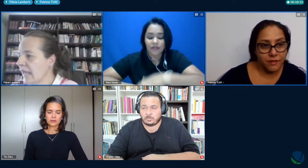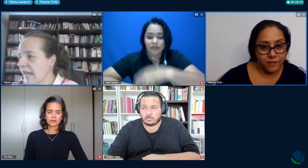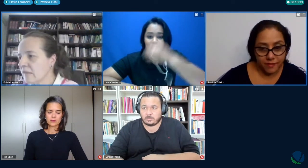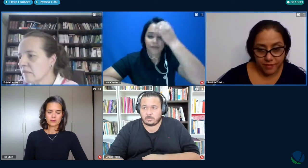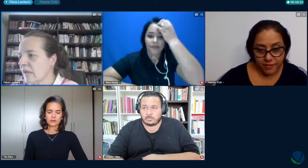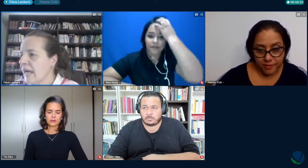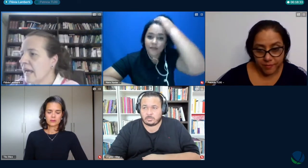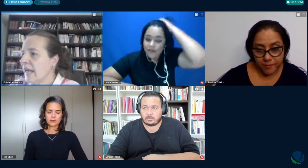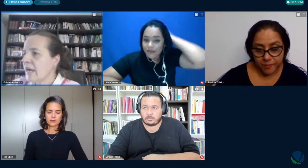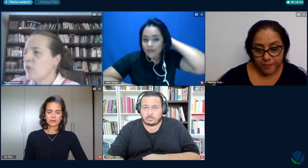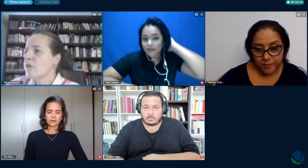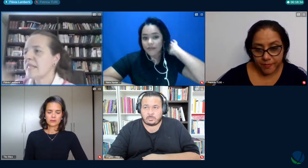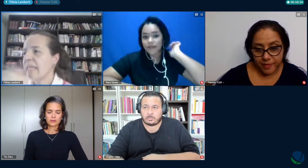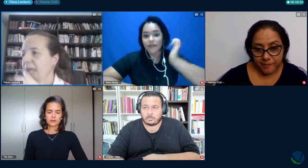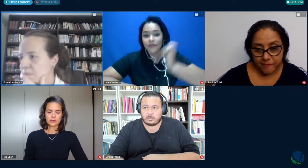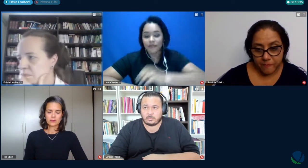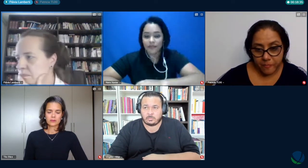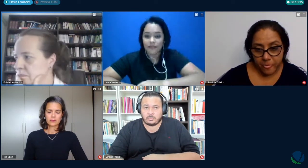bem.